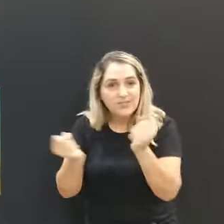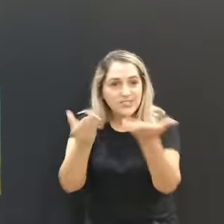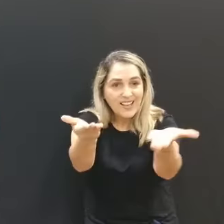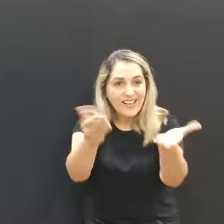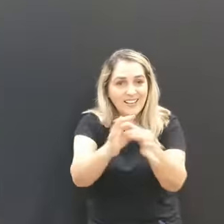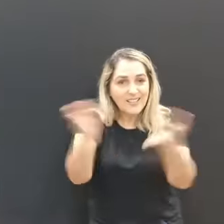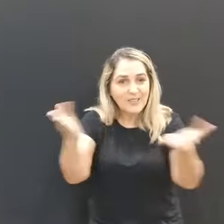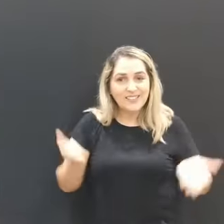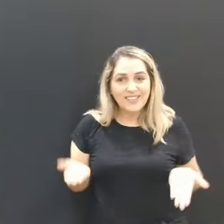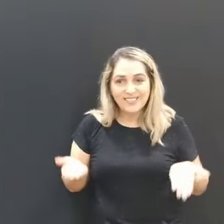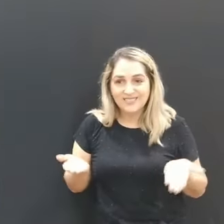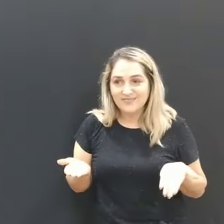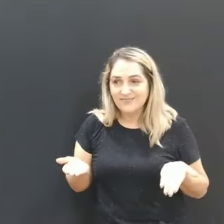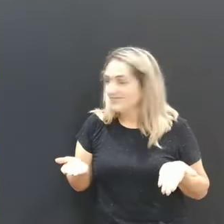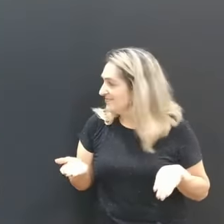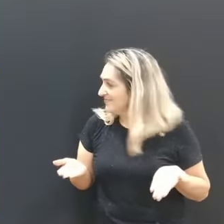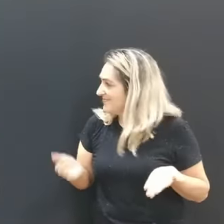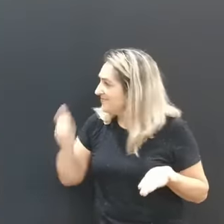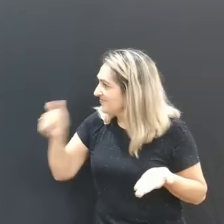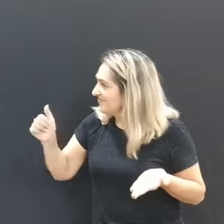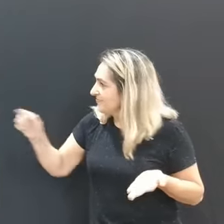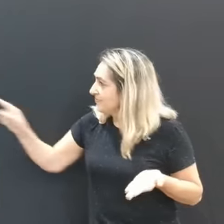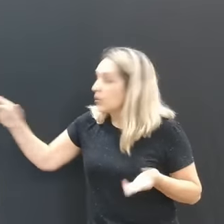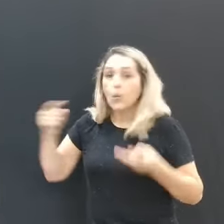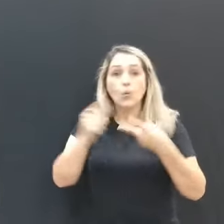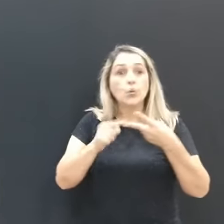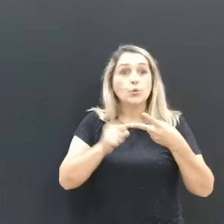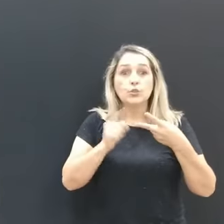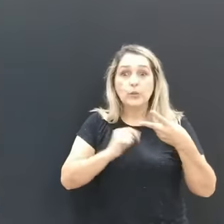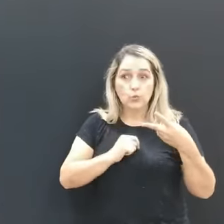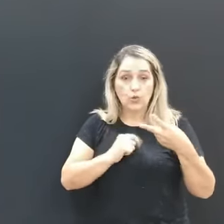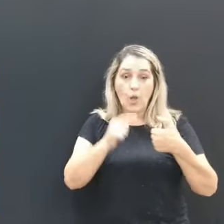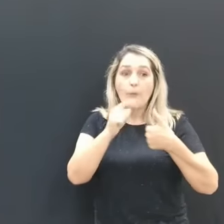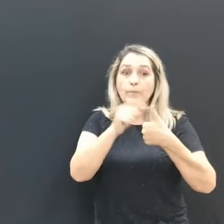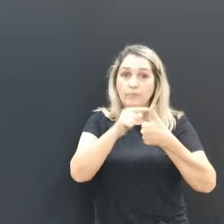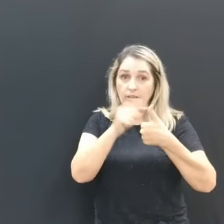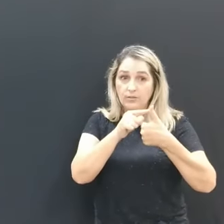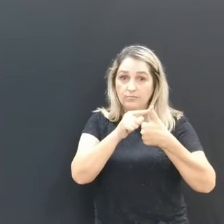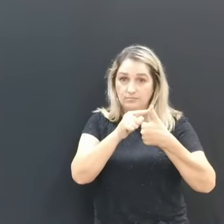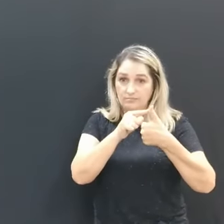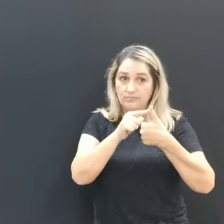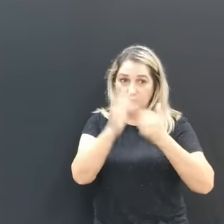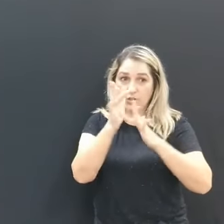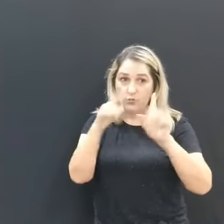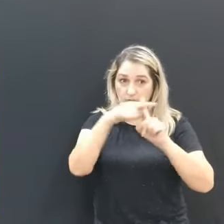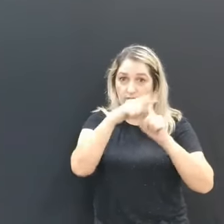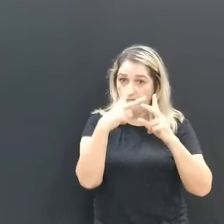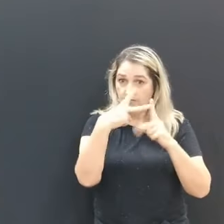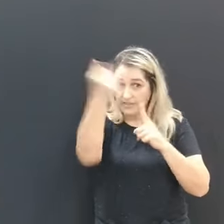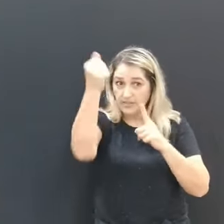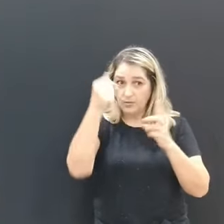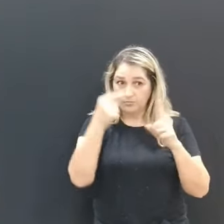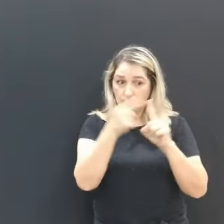Senhor. O Senhor quer nos dar liberdade, quer nos dar uma vida de liberdade. Tá? Olha só,